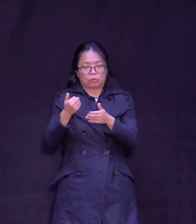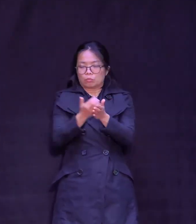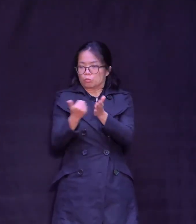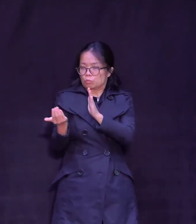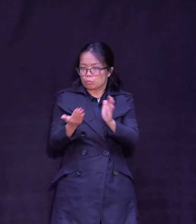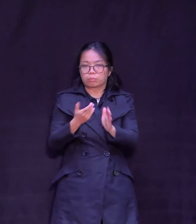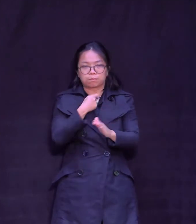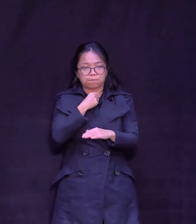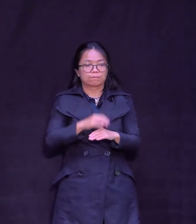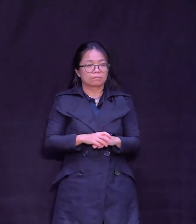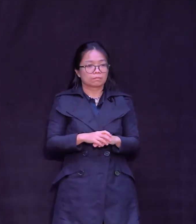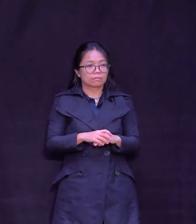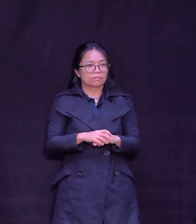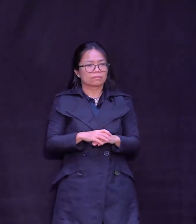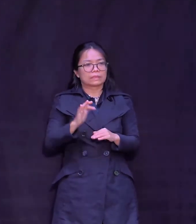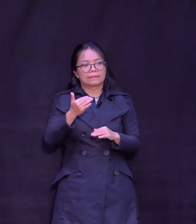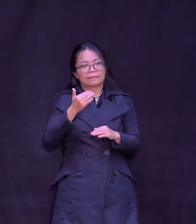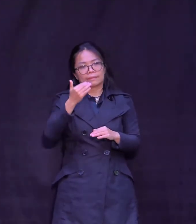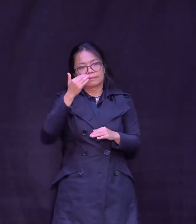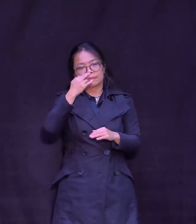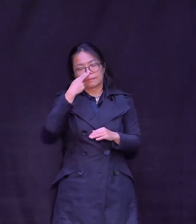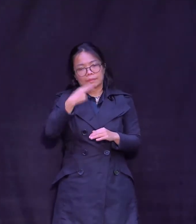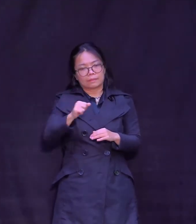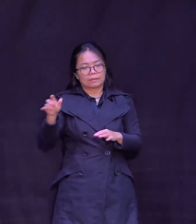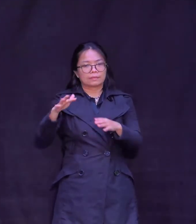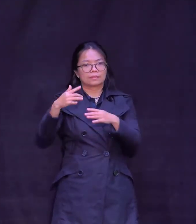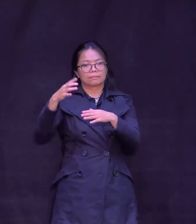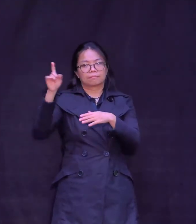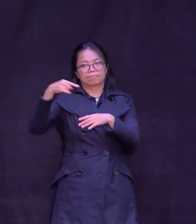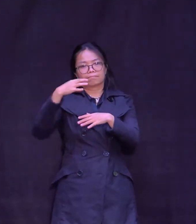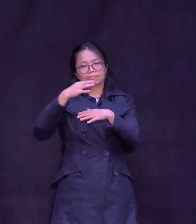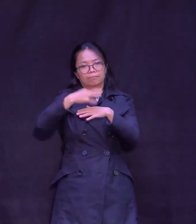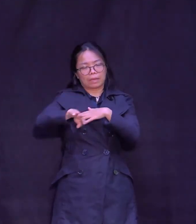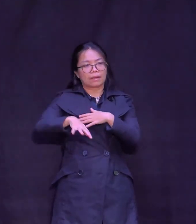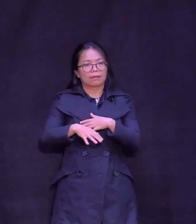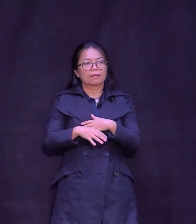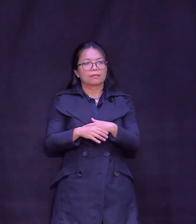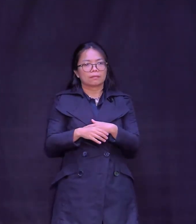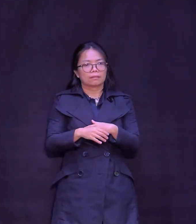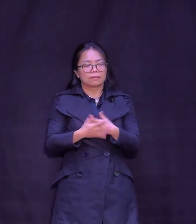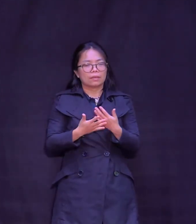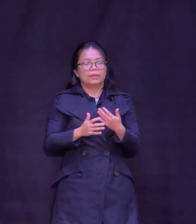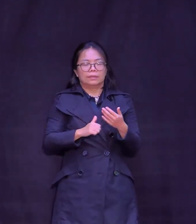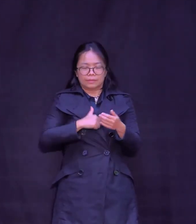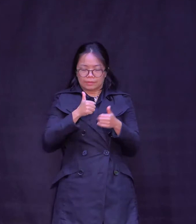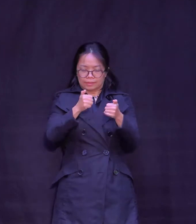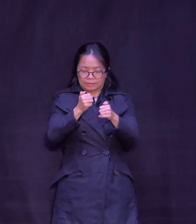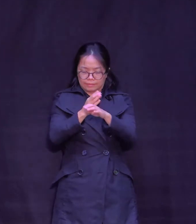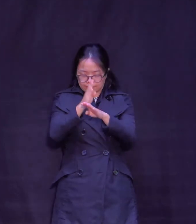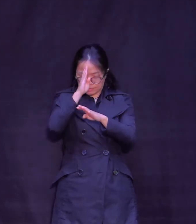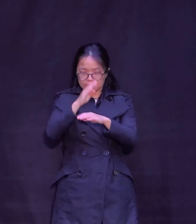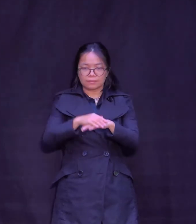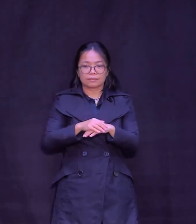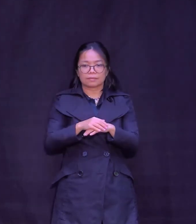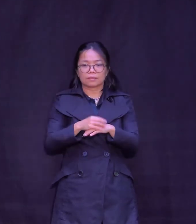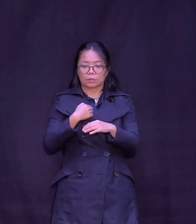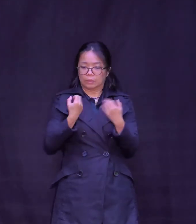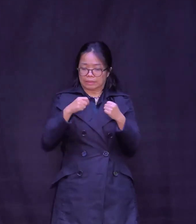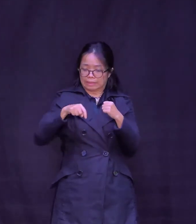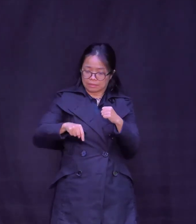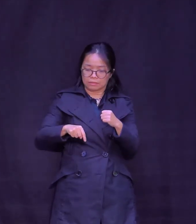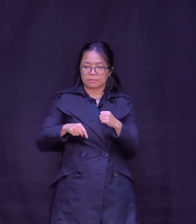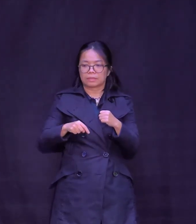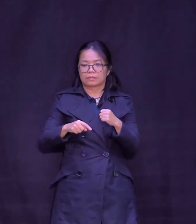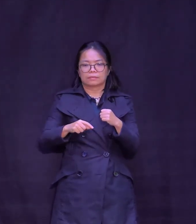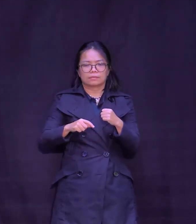发。那可是今年他缺席了，我非常感谢，我在这个地方无